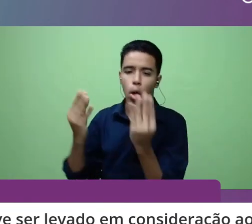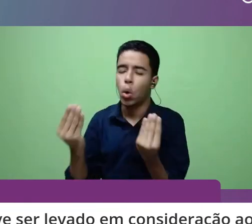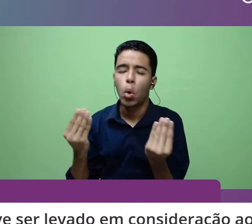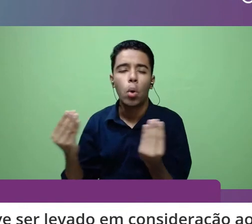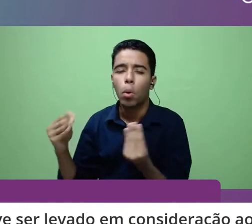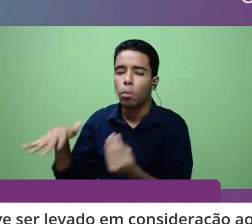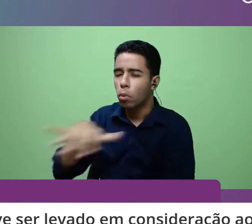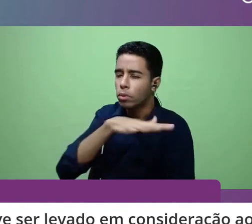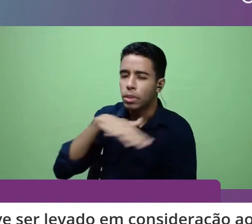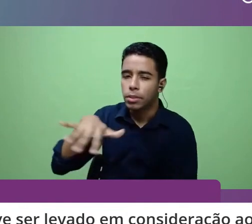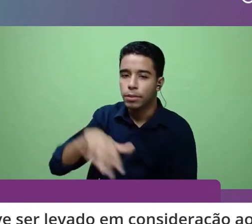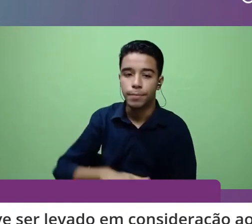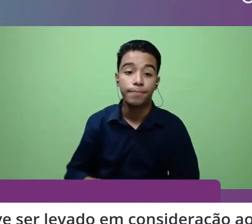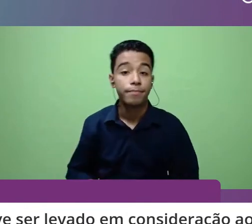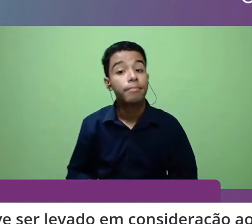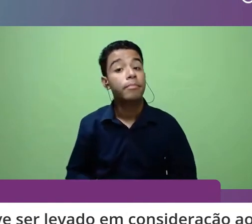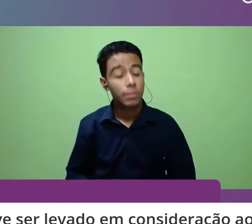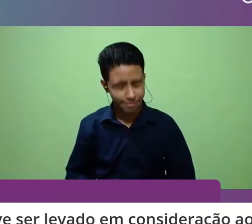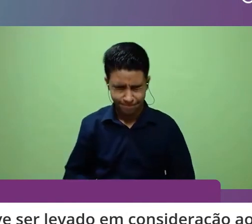time.